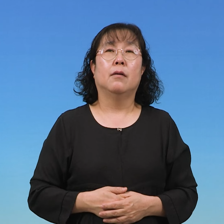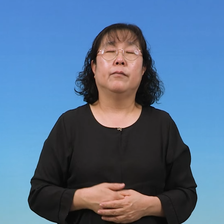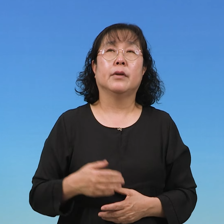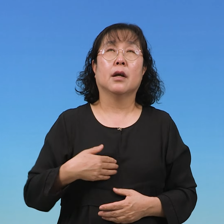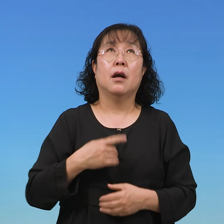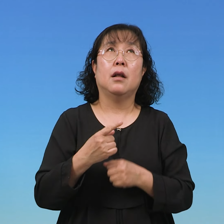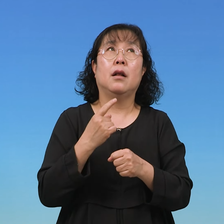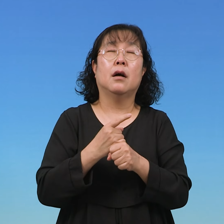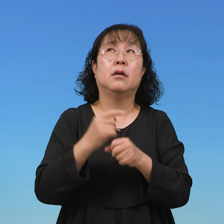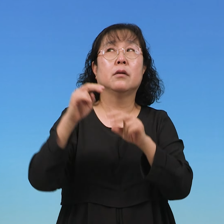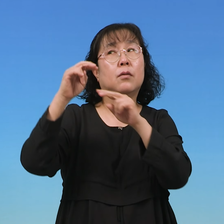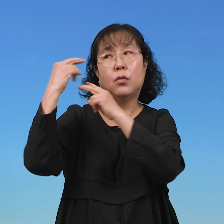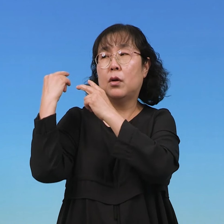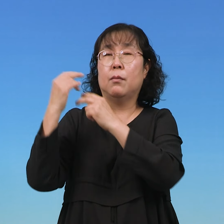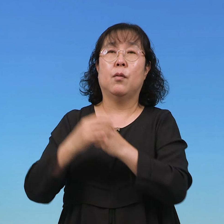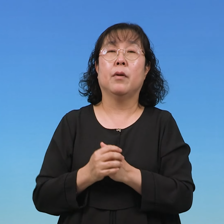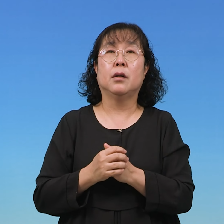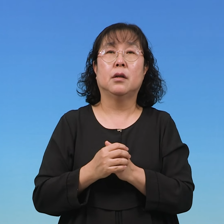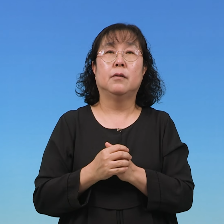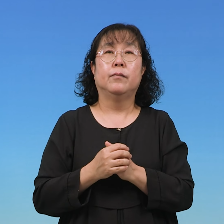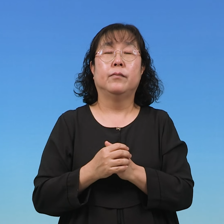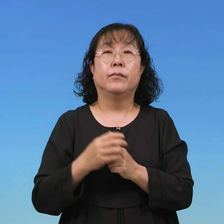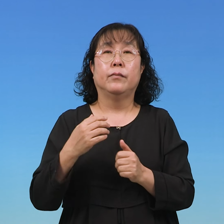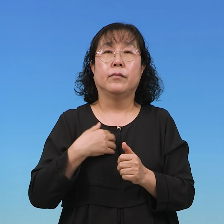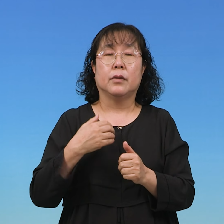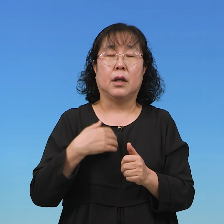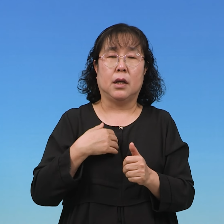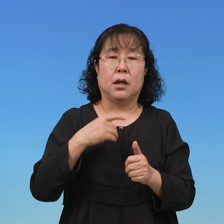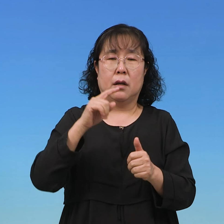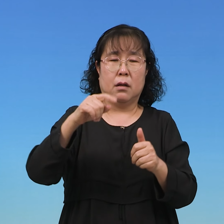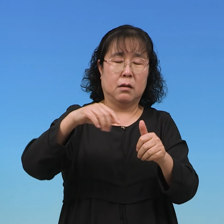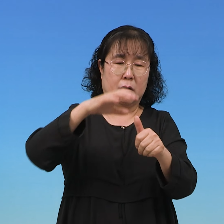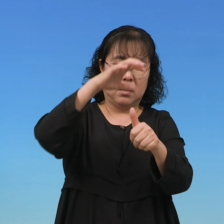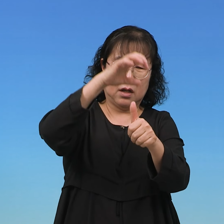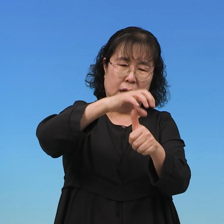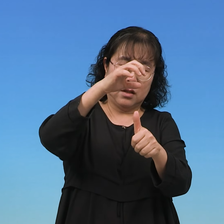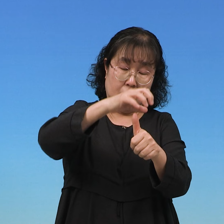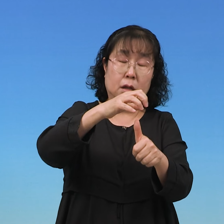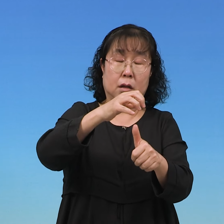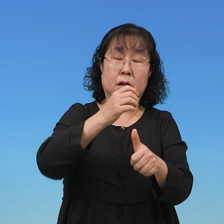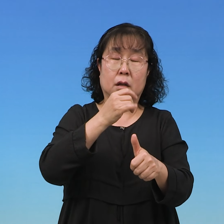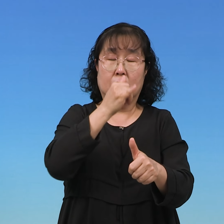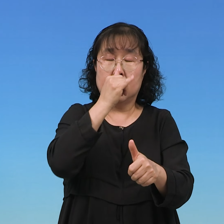지난 한 해를 되돌아보면 이 굴레를 벗어난 분이 많지가 않으세요.